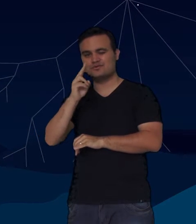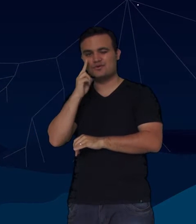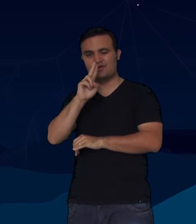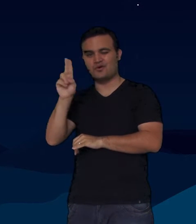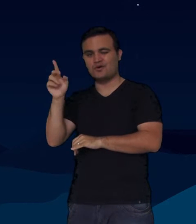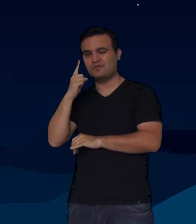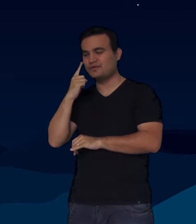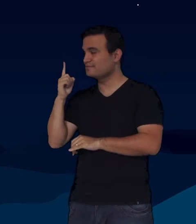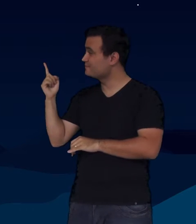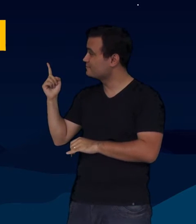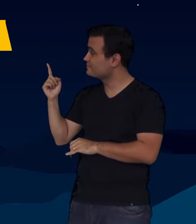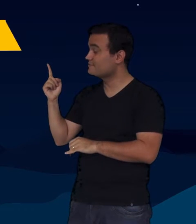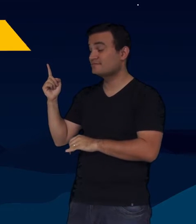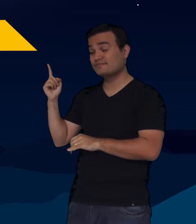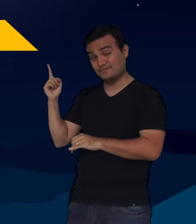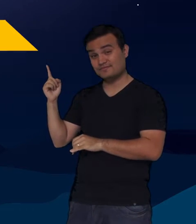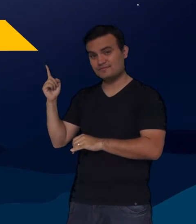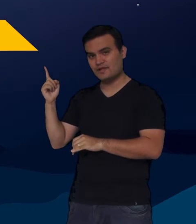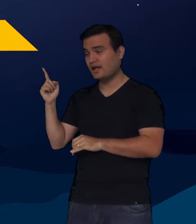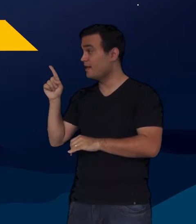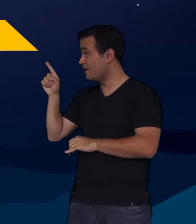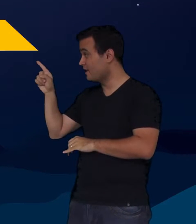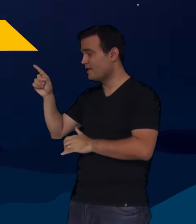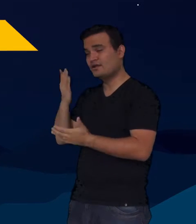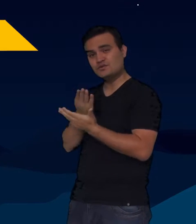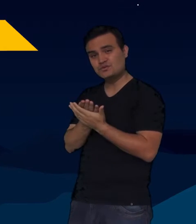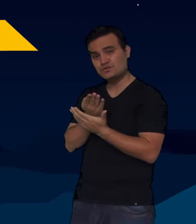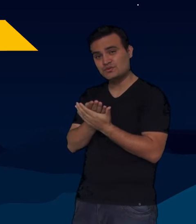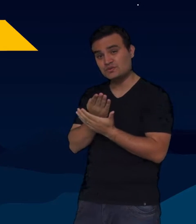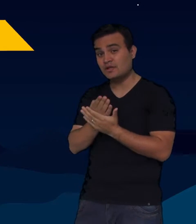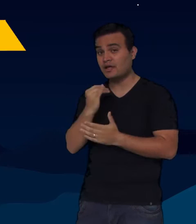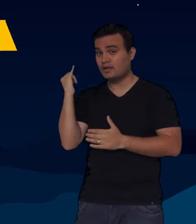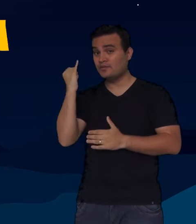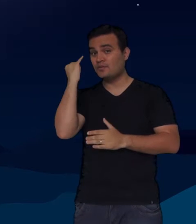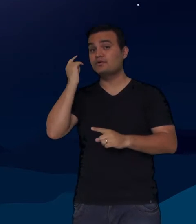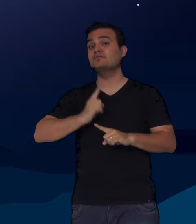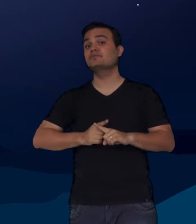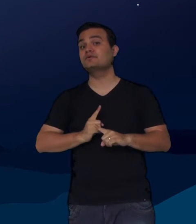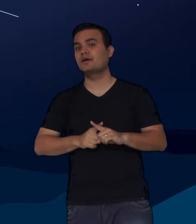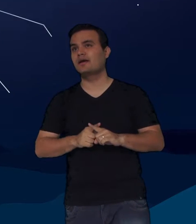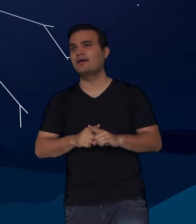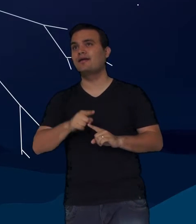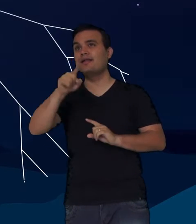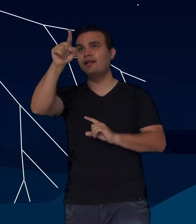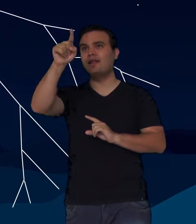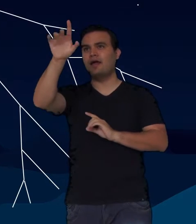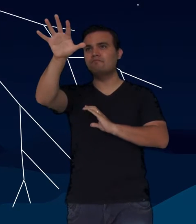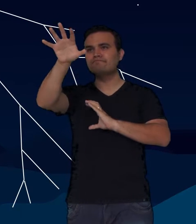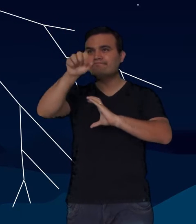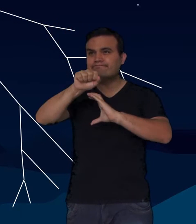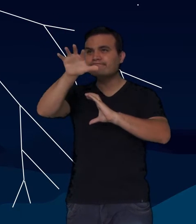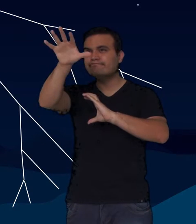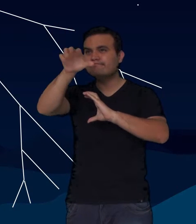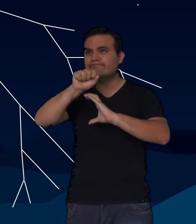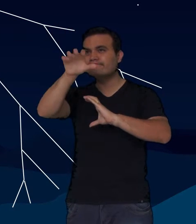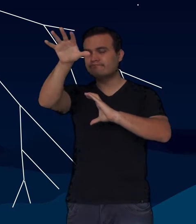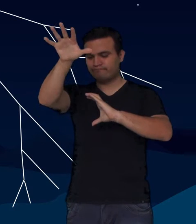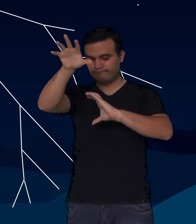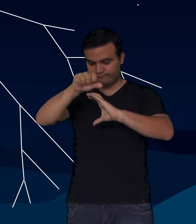O importante dos estudos com raios cósmicos é que observou-se que quando entravam na atmosfera, produziam um